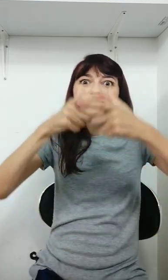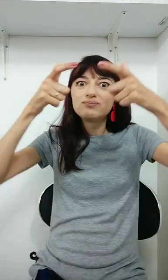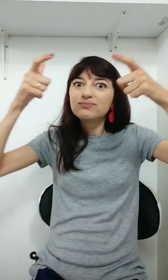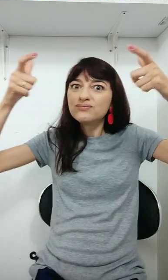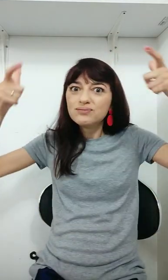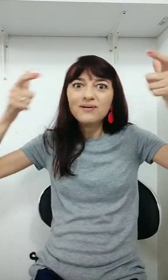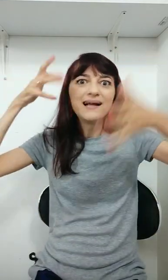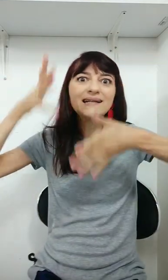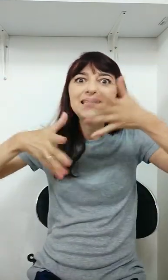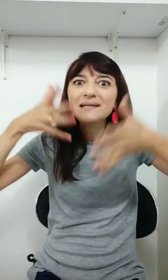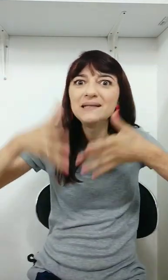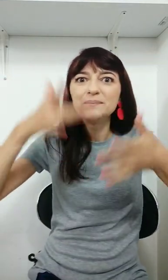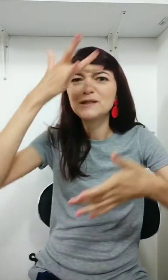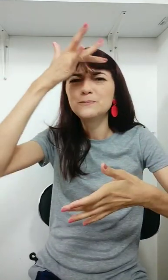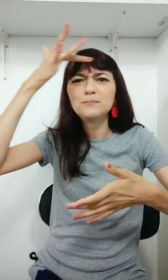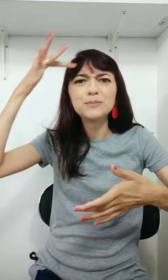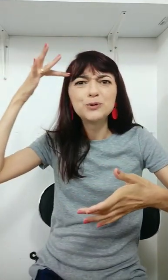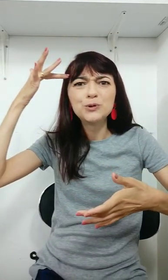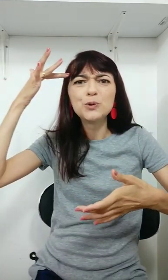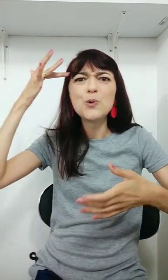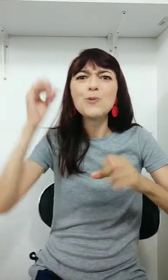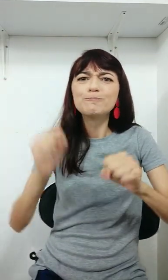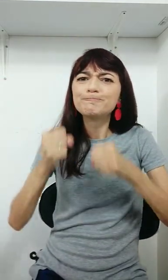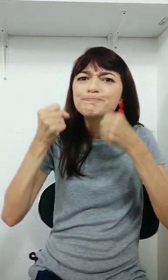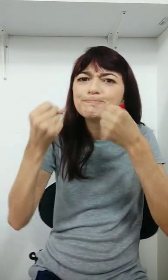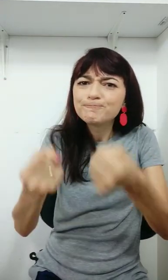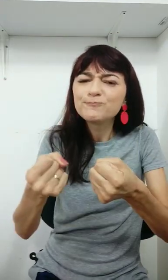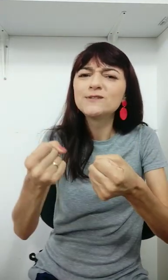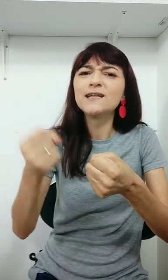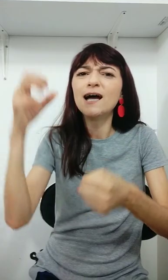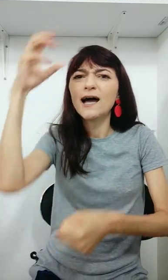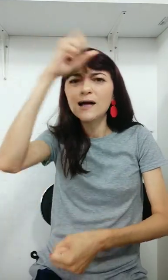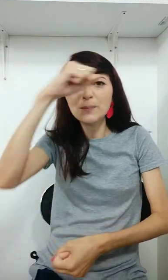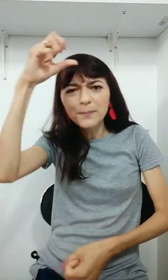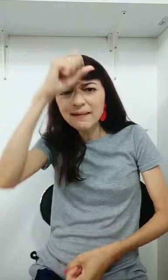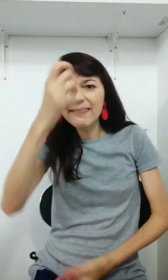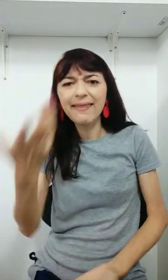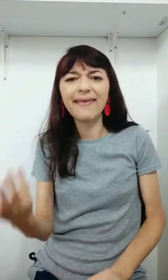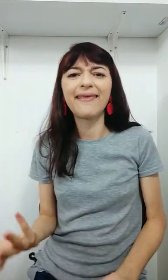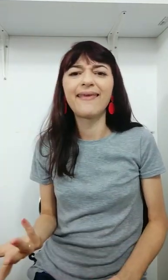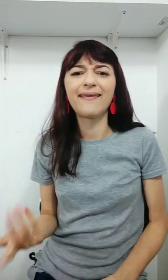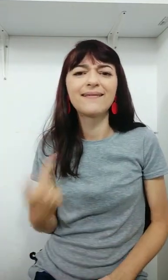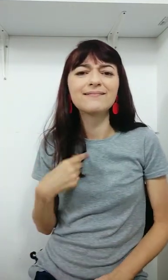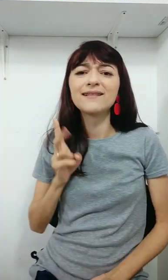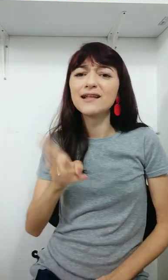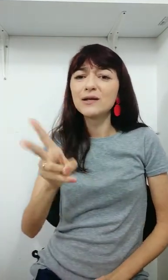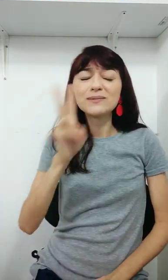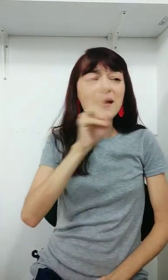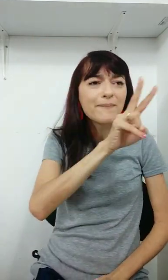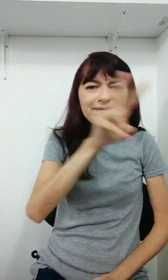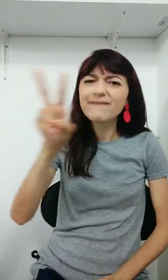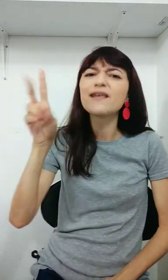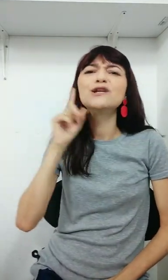língua de sinais. A gente sabe, assim, que a maioria das pessoas que estão aprendendo Libras se esforçam, que não é